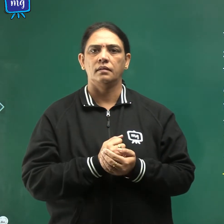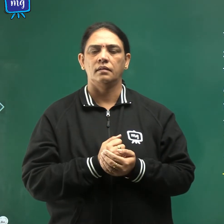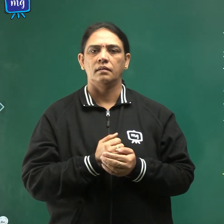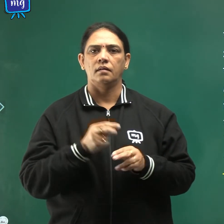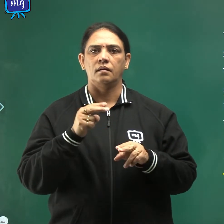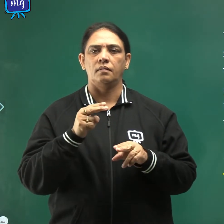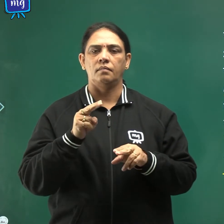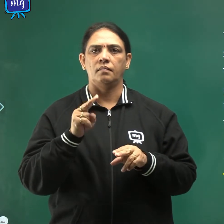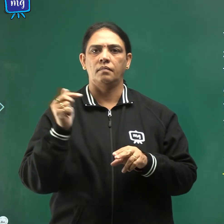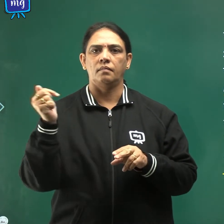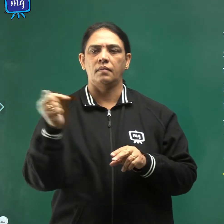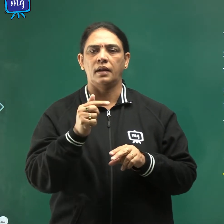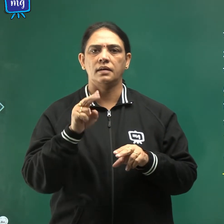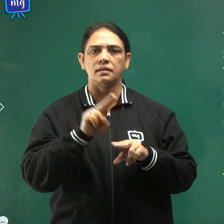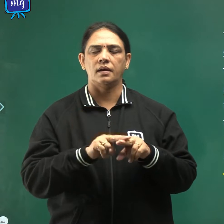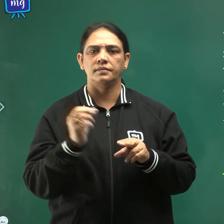माइनस F0